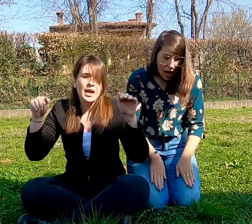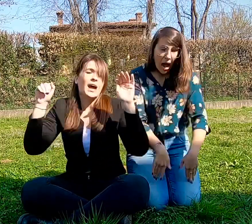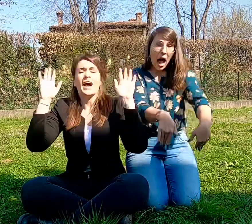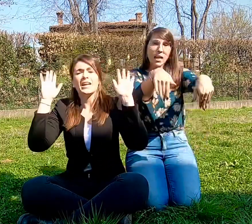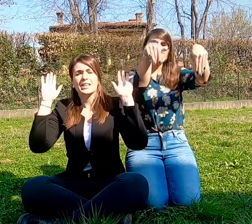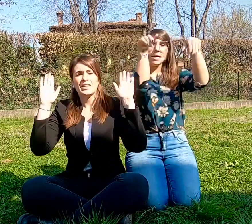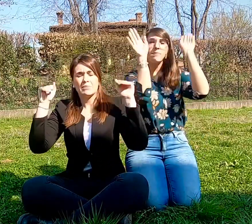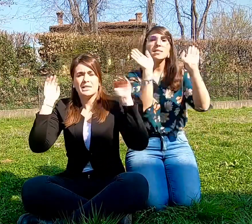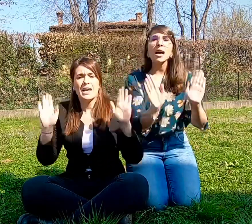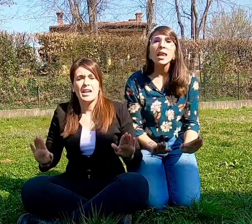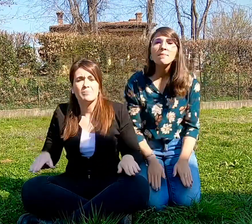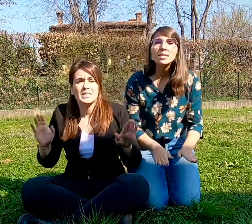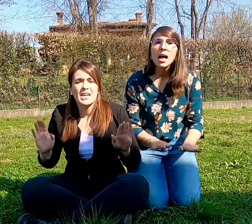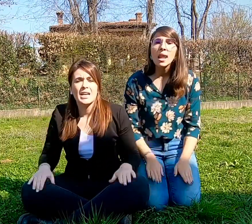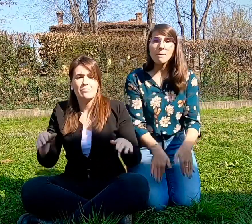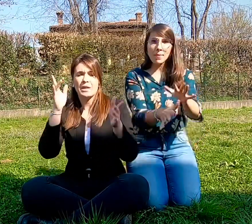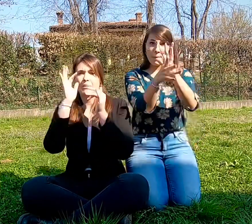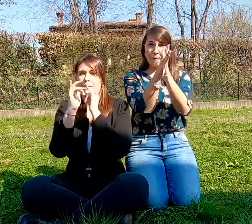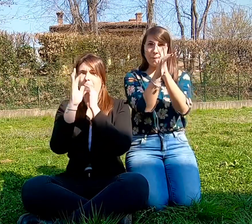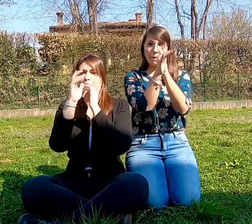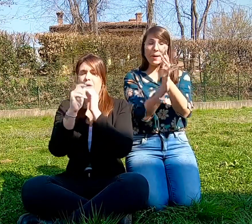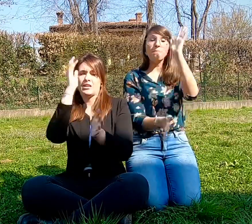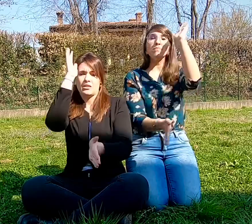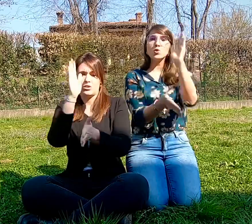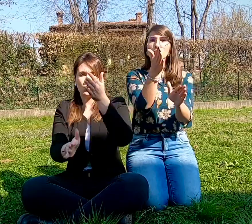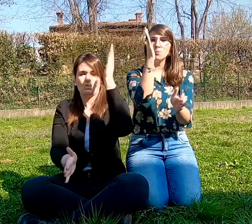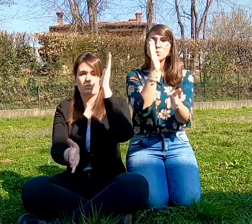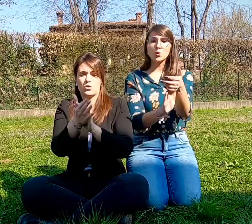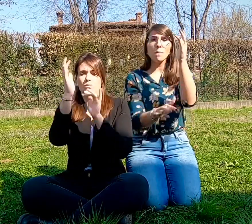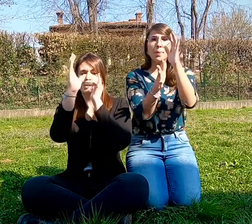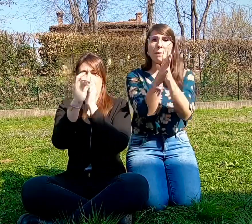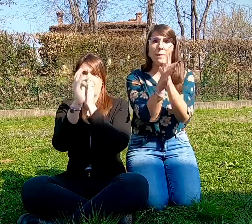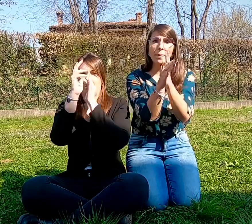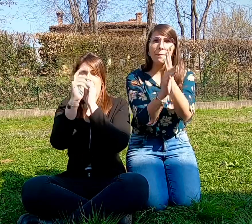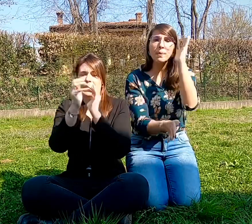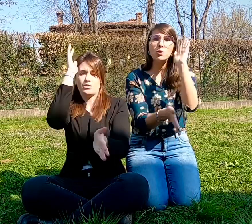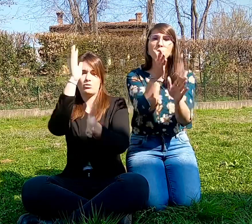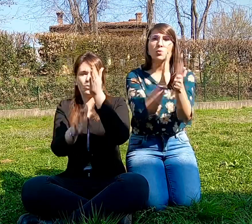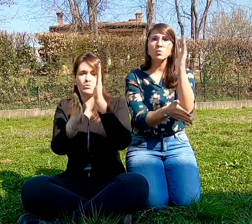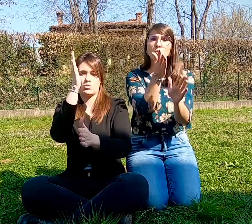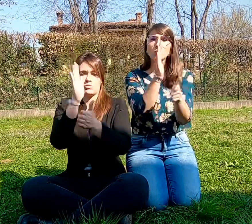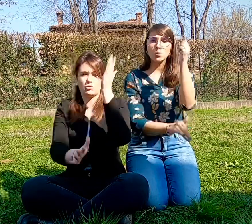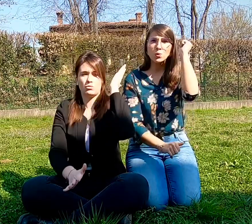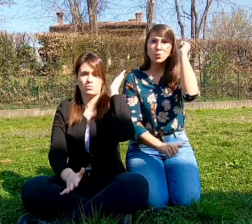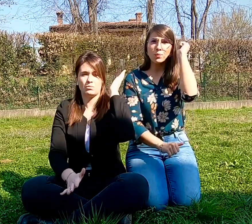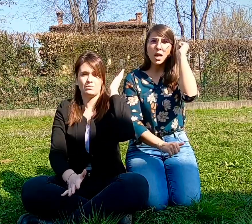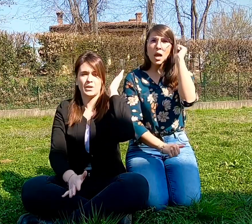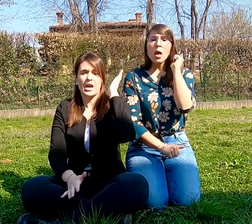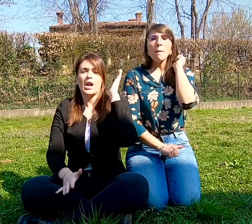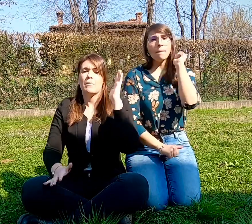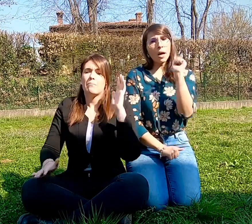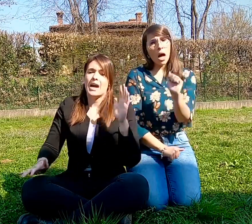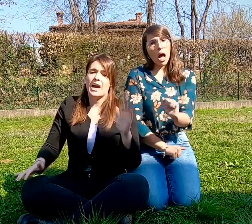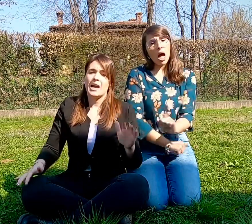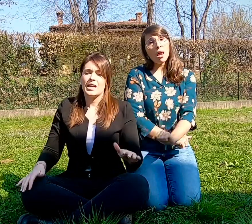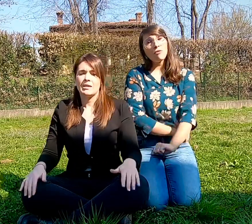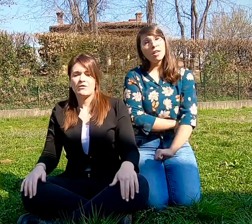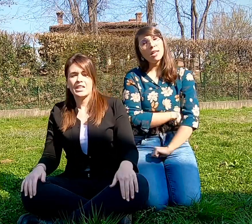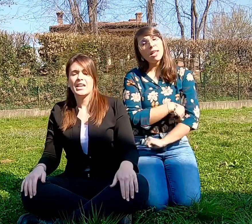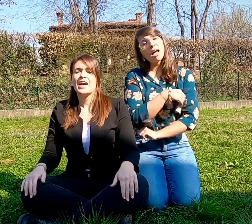Aliam salam salam Prepepepe zoom zoom, prepepepe zoom zoom zoom zoom Ma la figlia